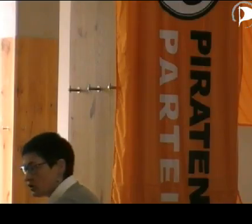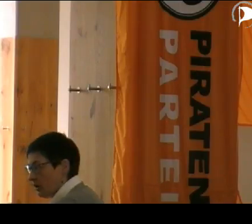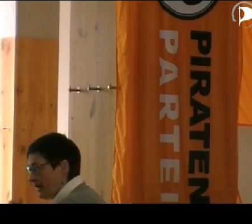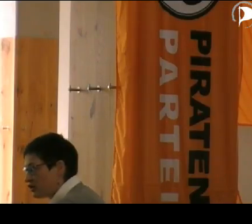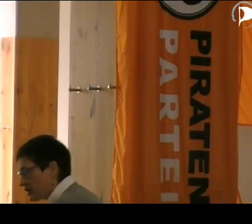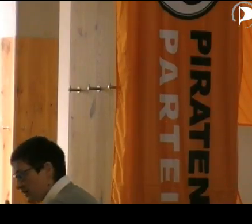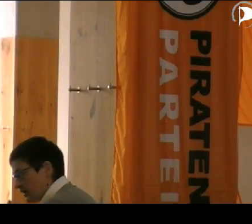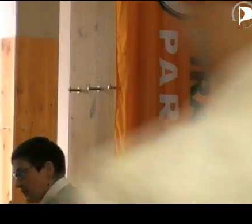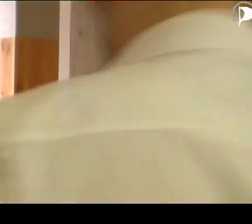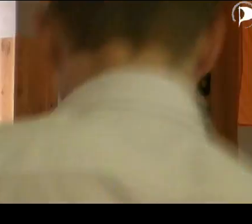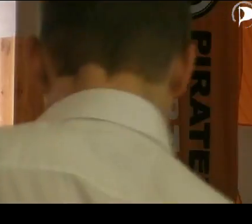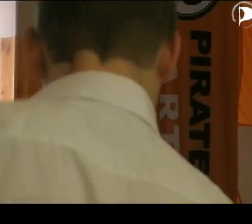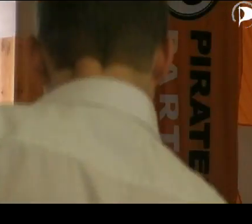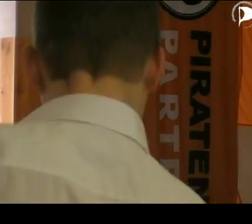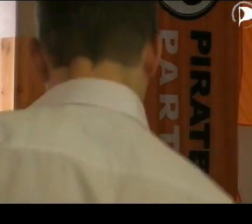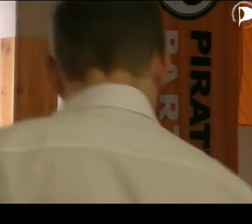ja